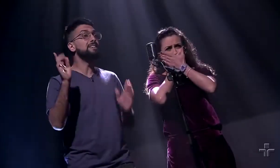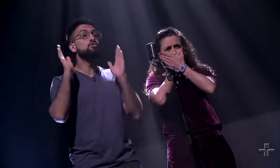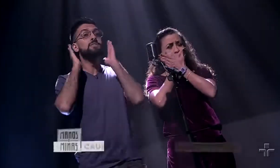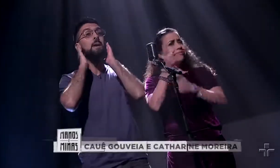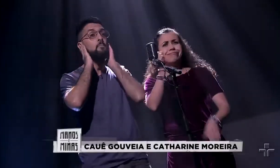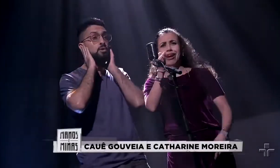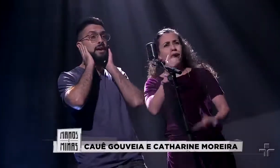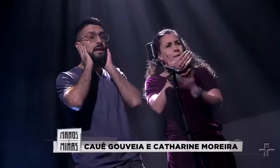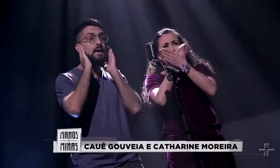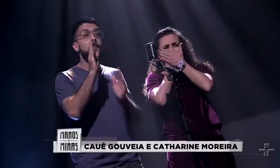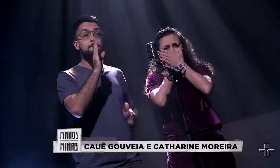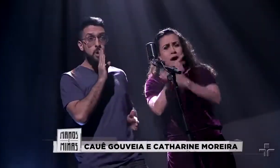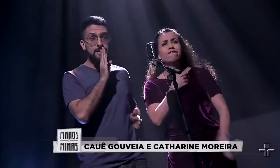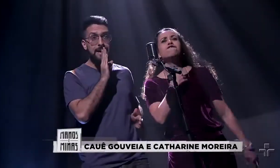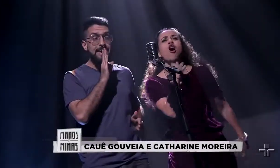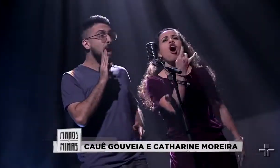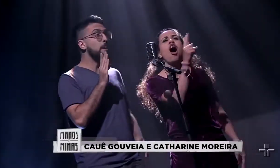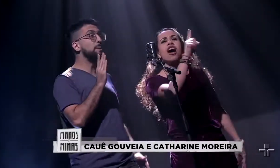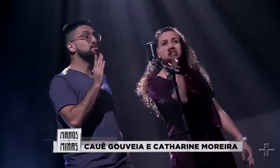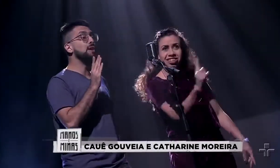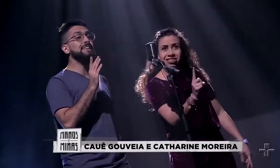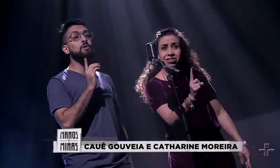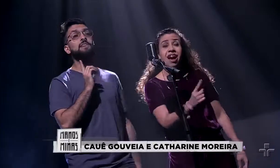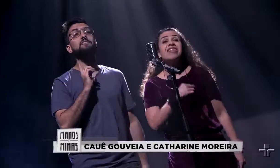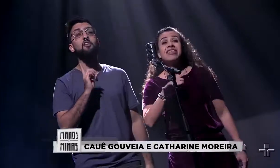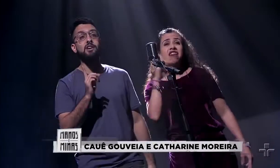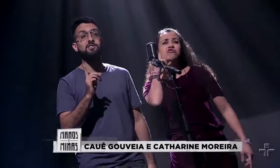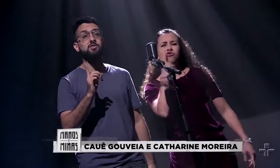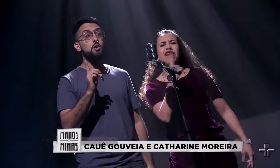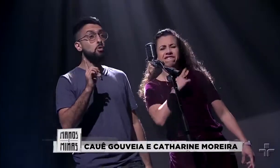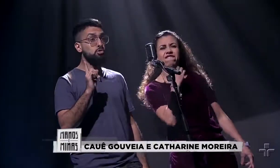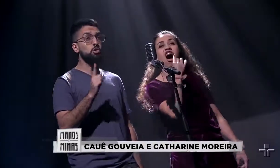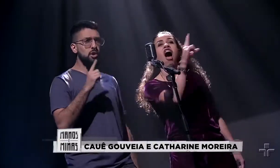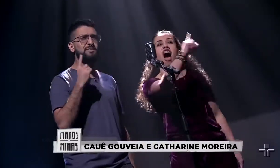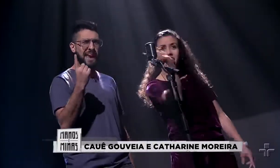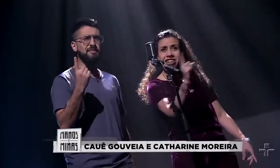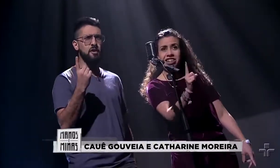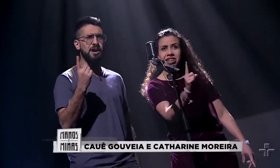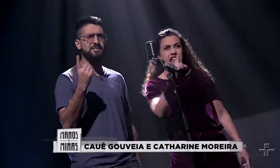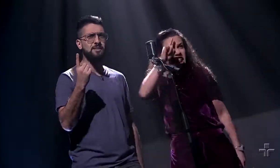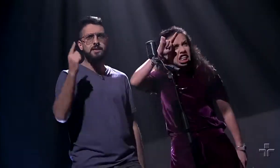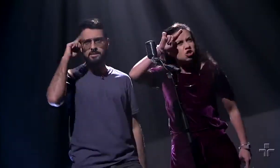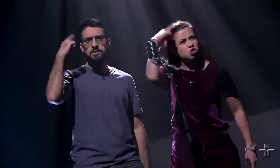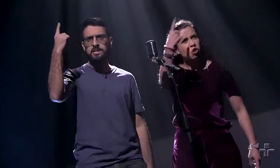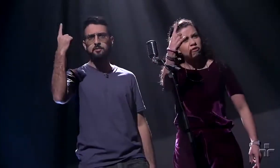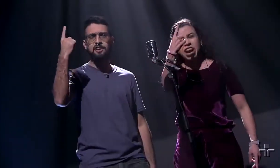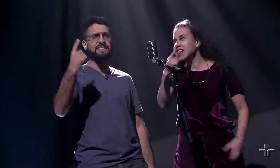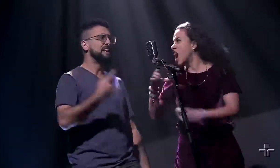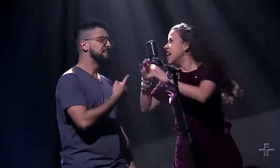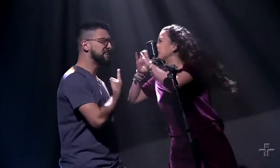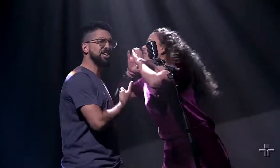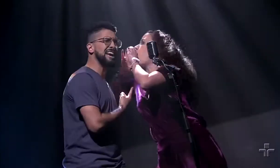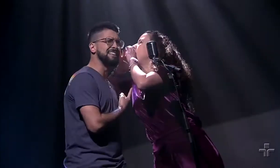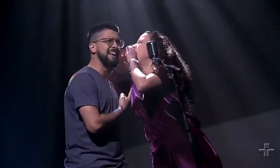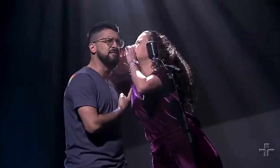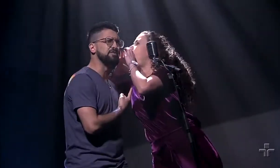surda muda muda é uma pessoa que não tem voz o surdo tem voz se você duvida o show de carlos o